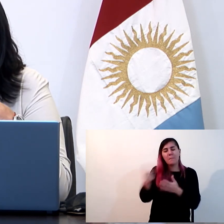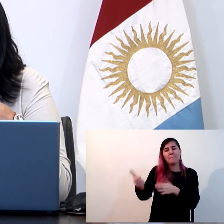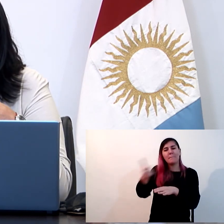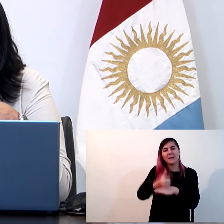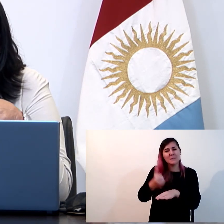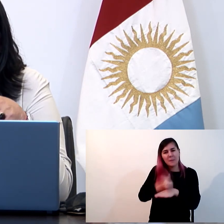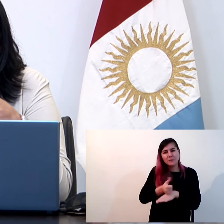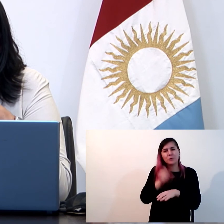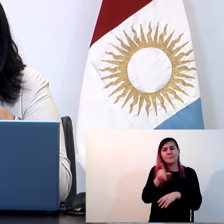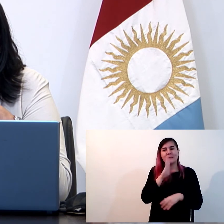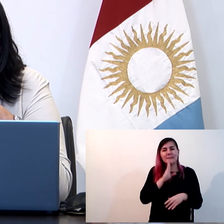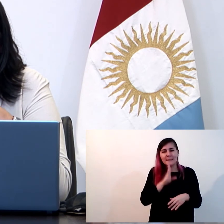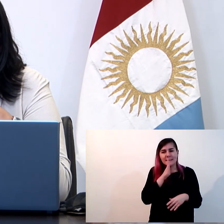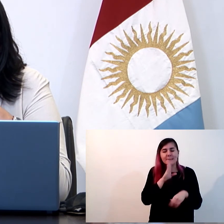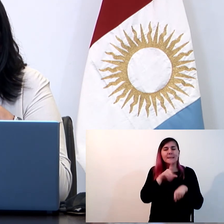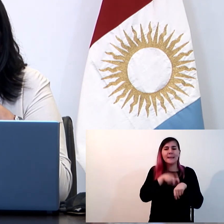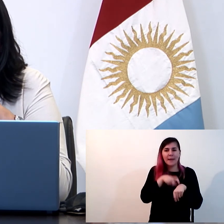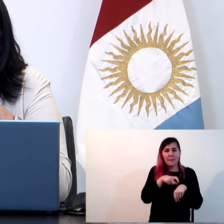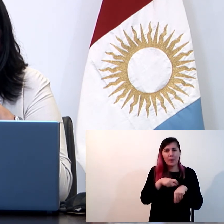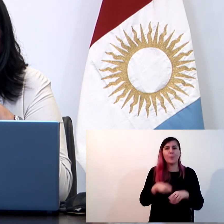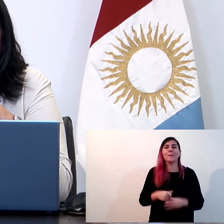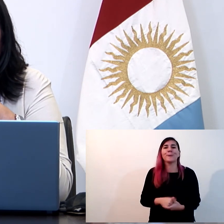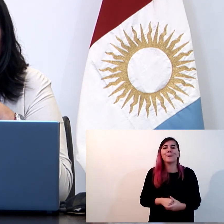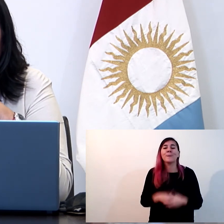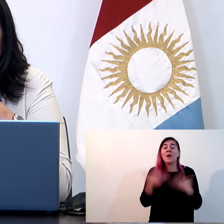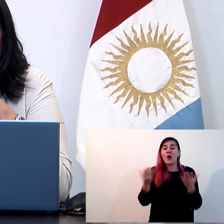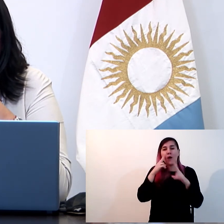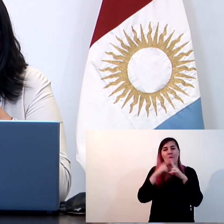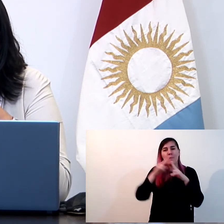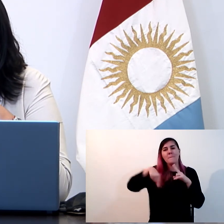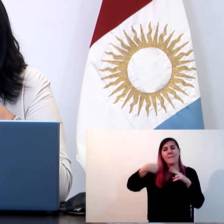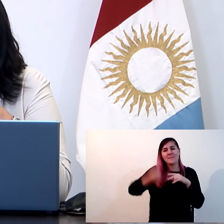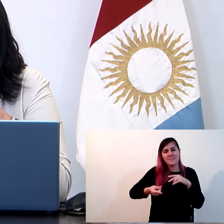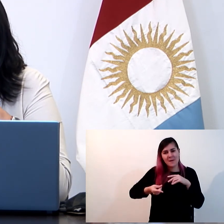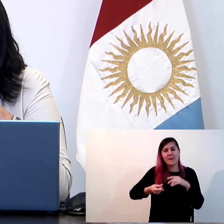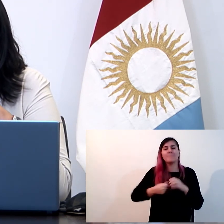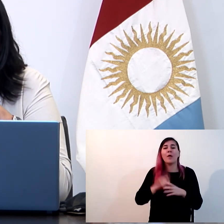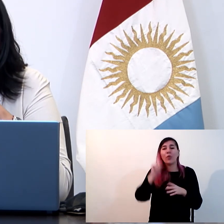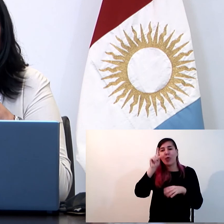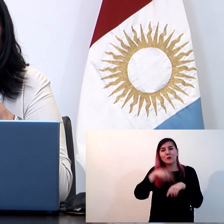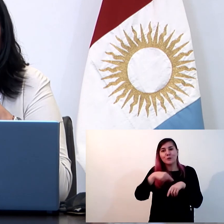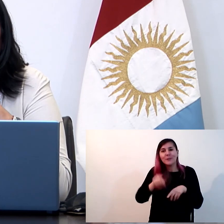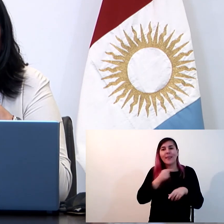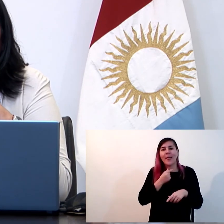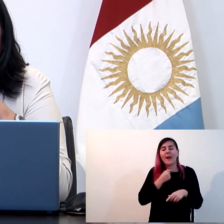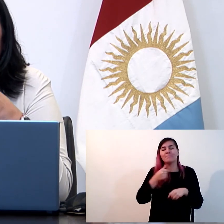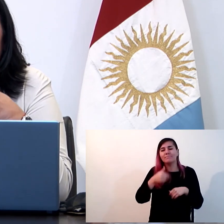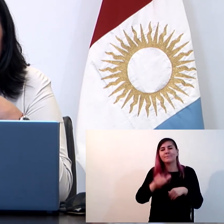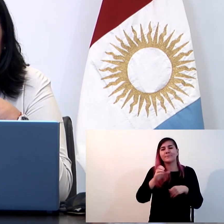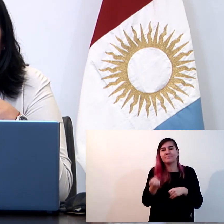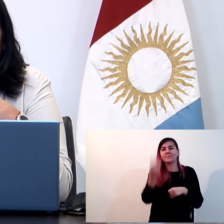por su paciencia, su tiempo. Y bueno, nos vemos mañana, Dios mediante, a partir de las 9.